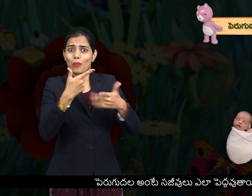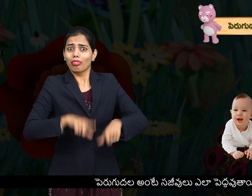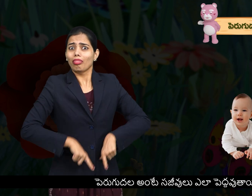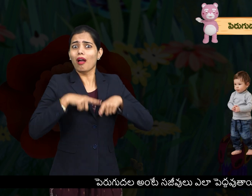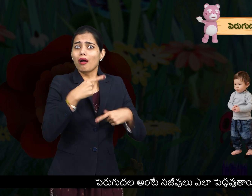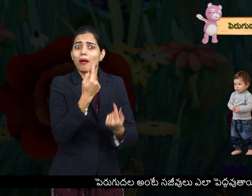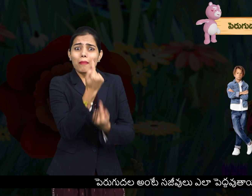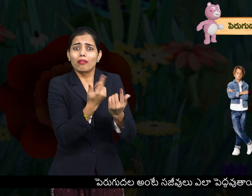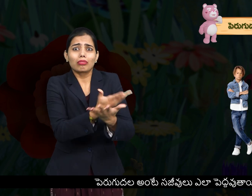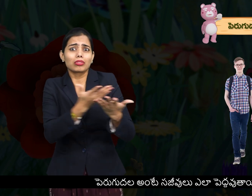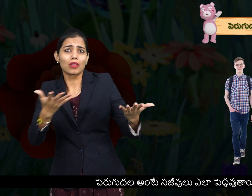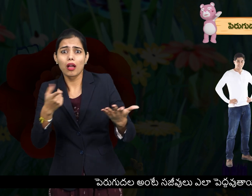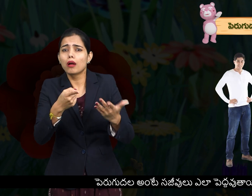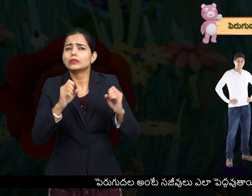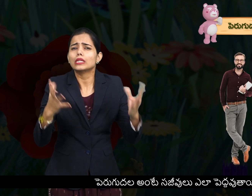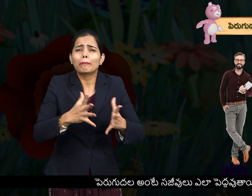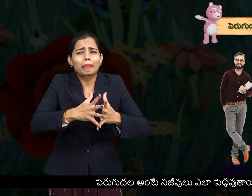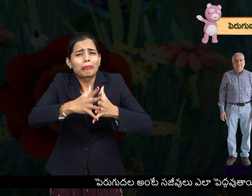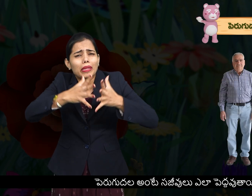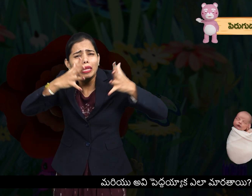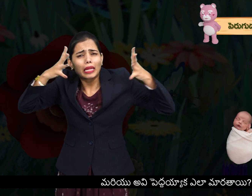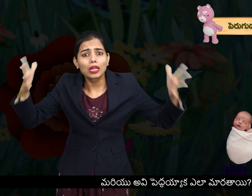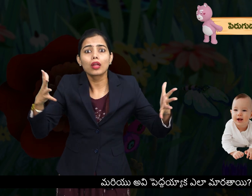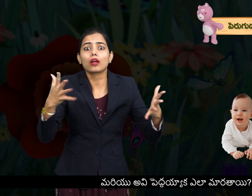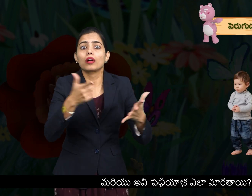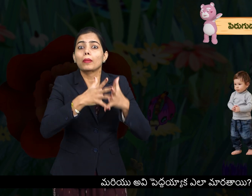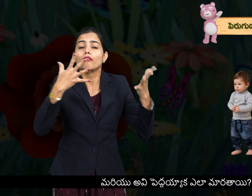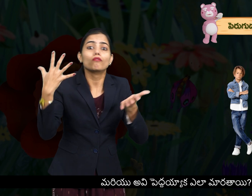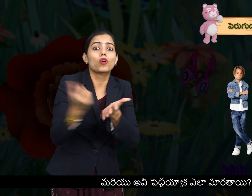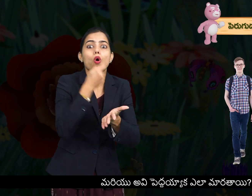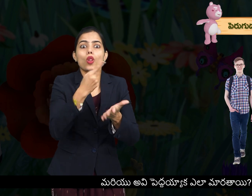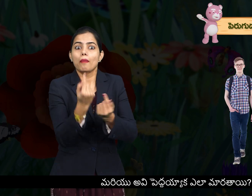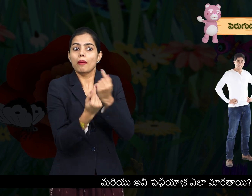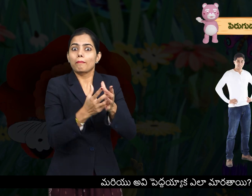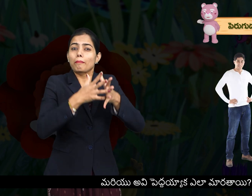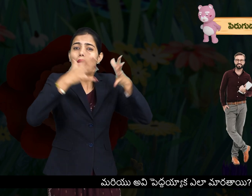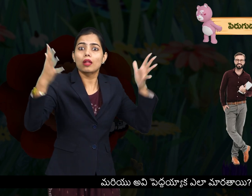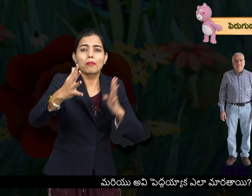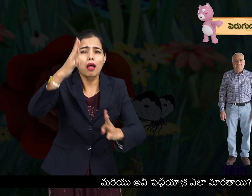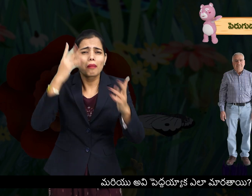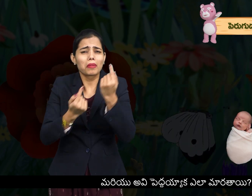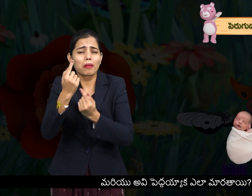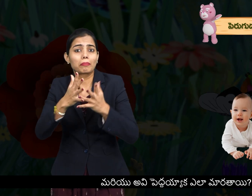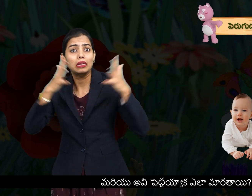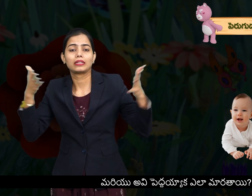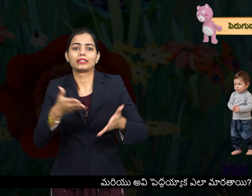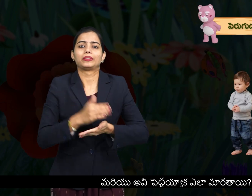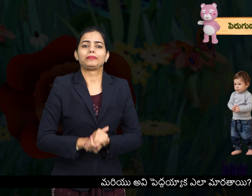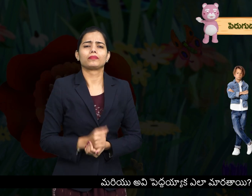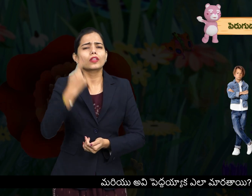పెరుగుదల అంటే సజీవులు ఎలా పెద్దవుతాయి మరియు అవి పెద్దయ్యాక ఎలా మారతాయి?